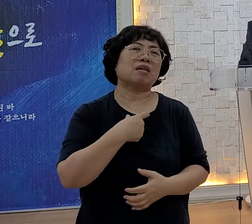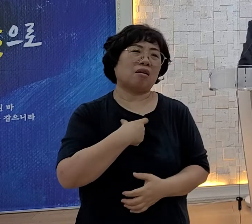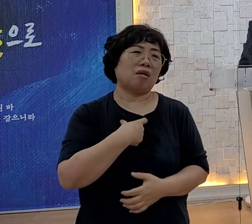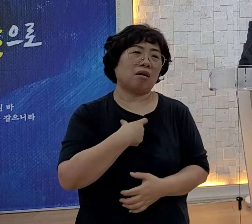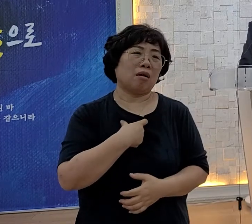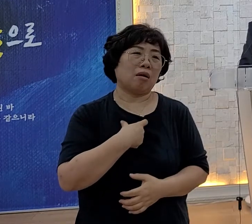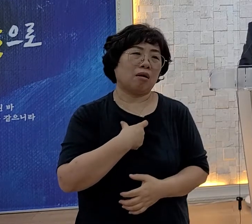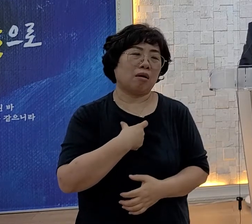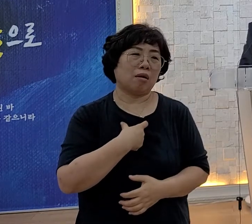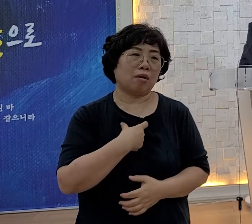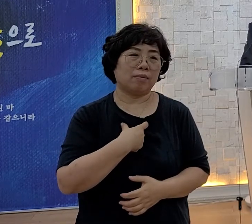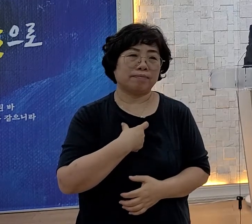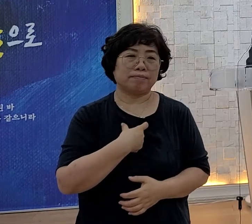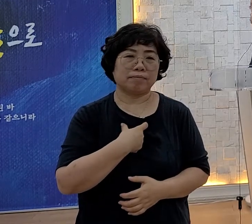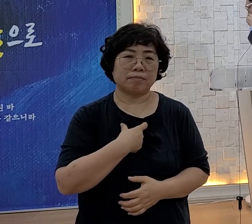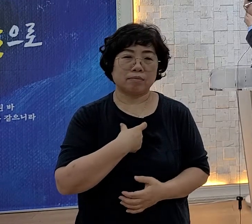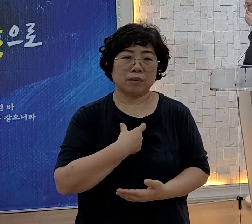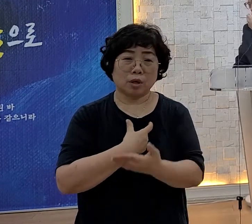여러분 몸이 아프면